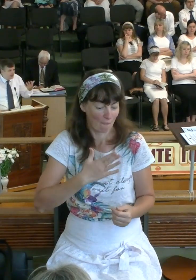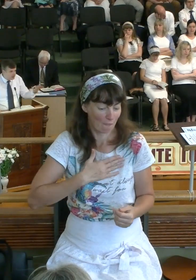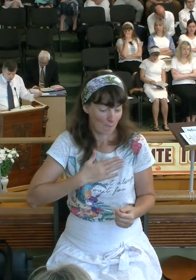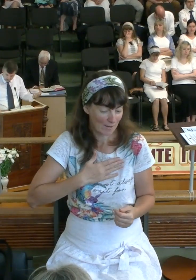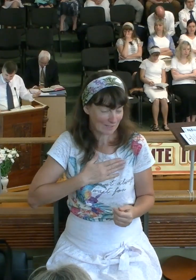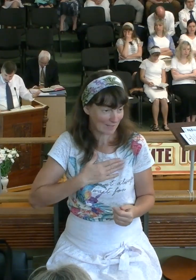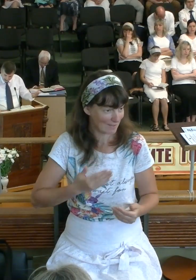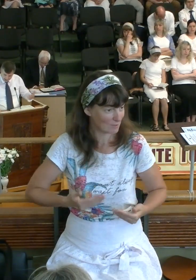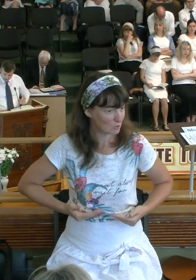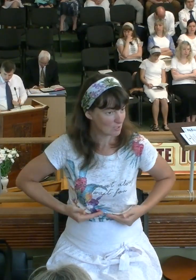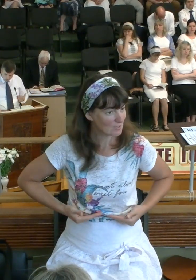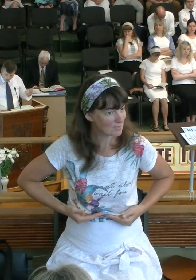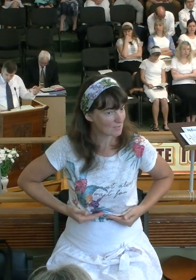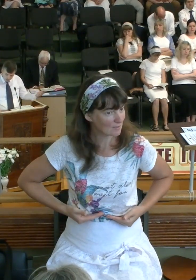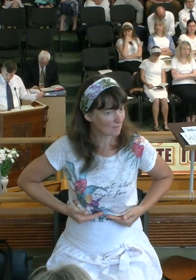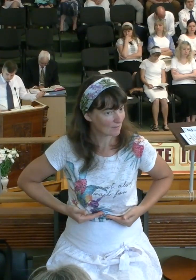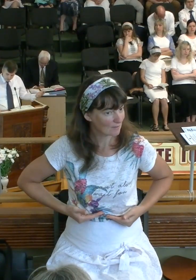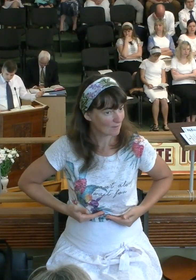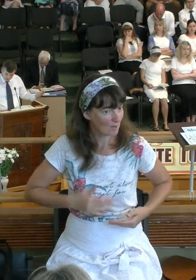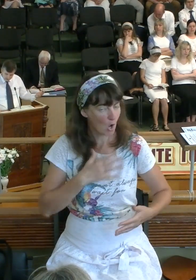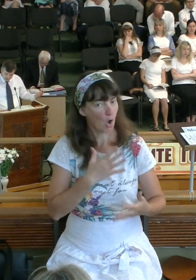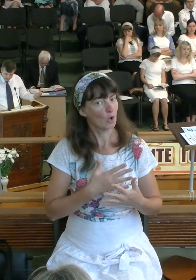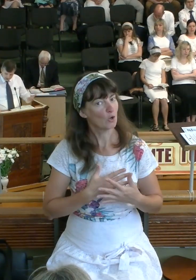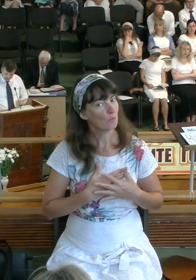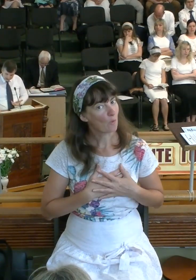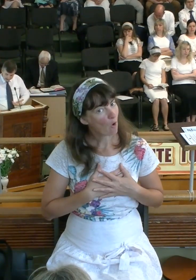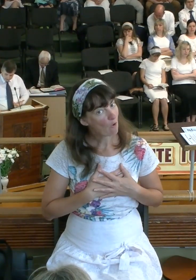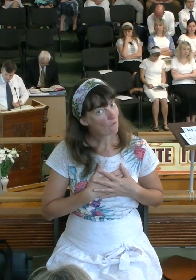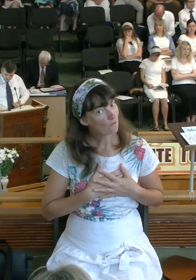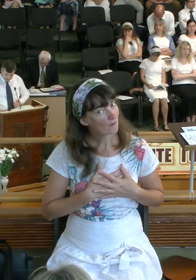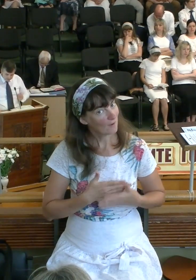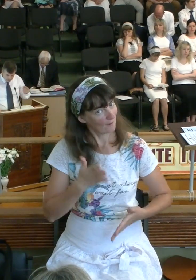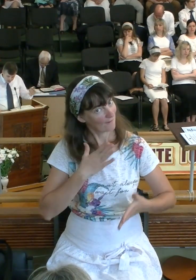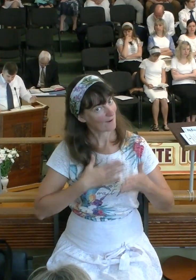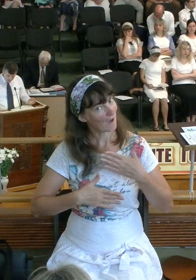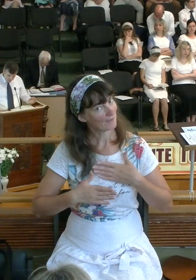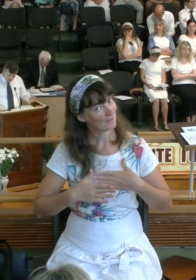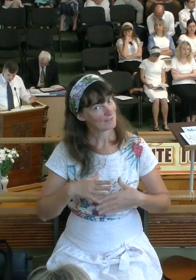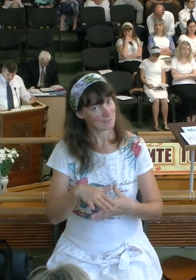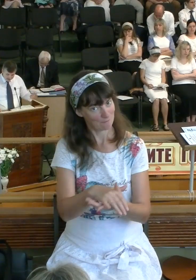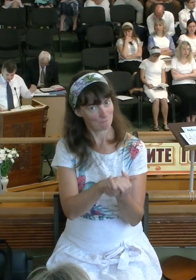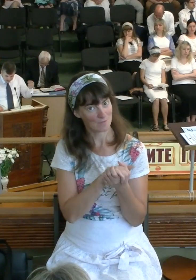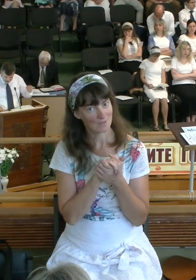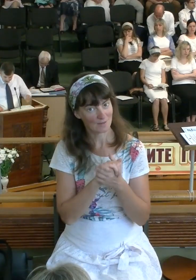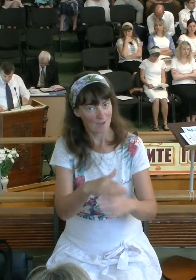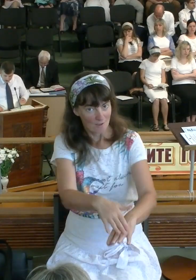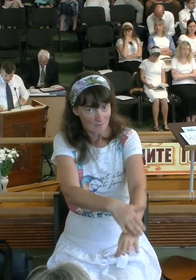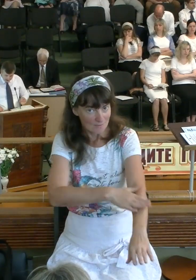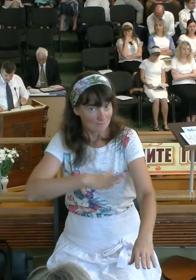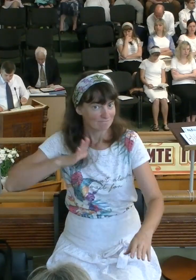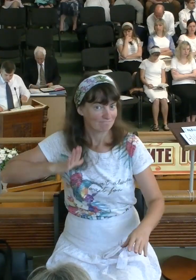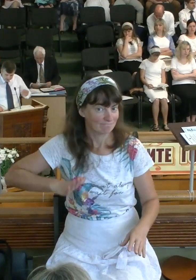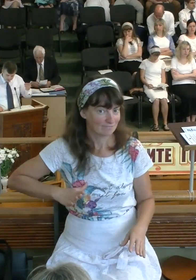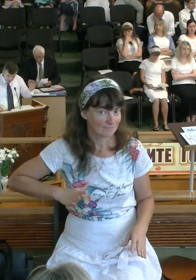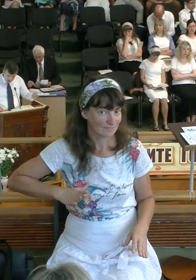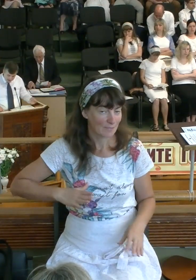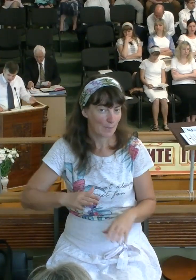да, в моей жизни, любовь, радость, мир,